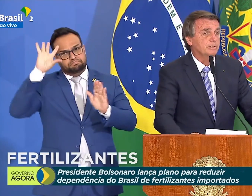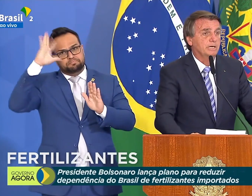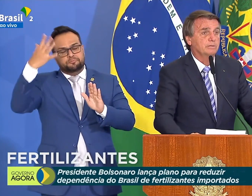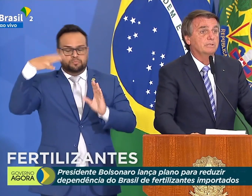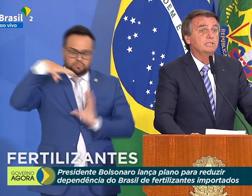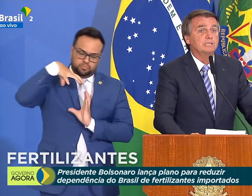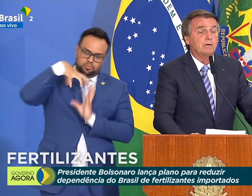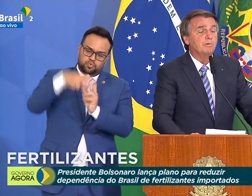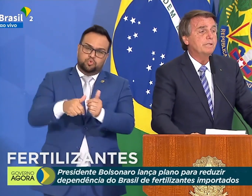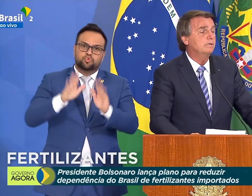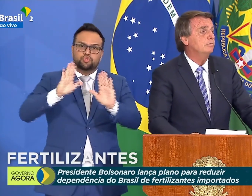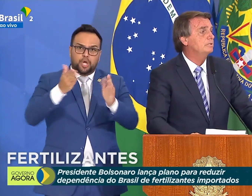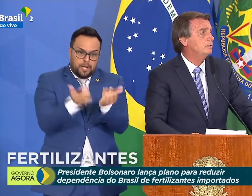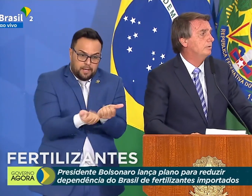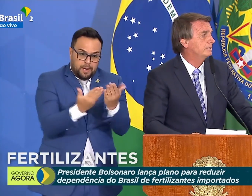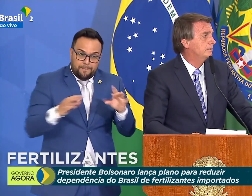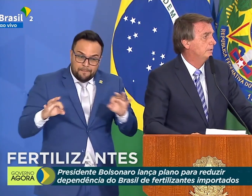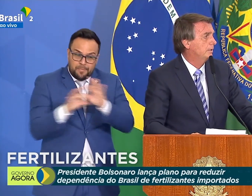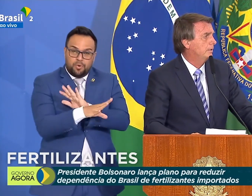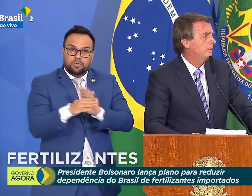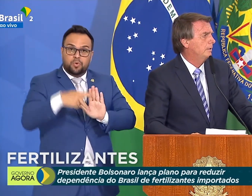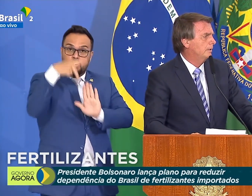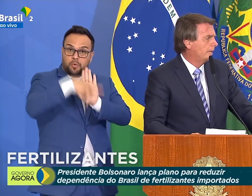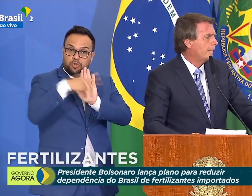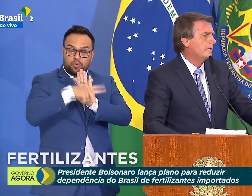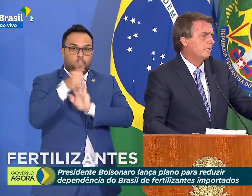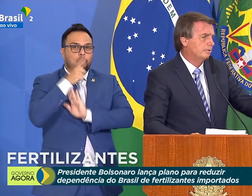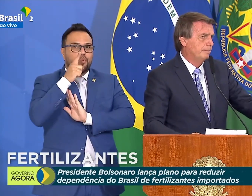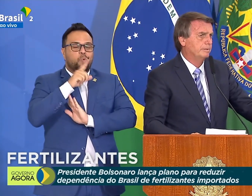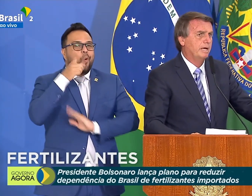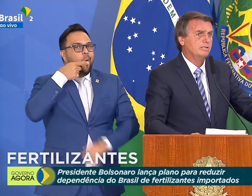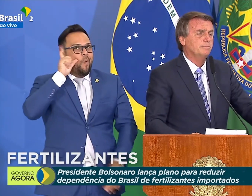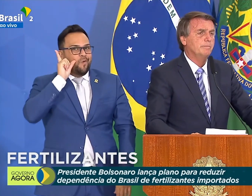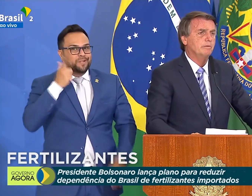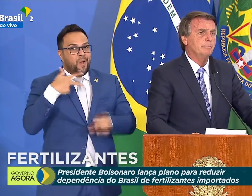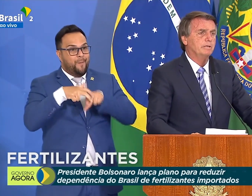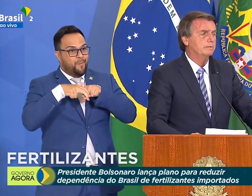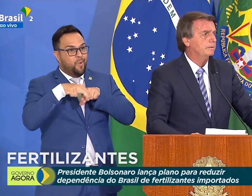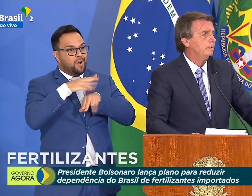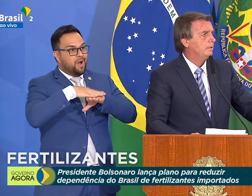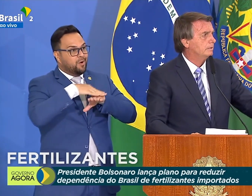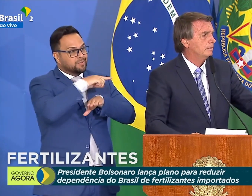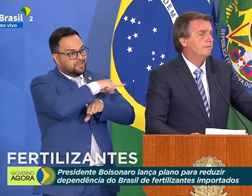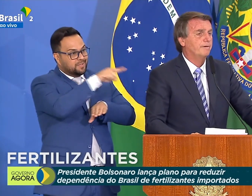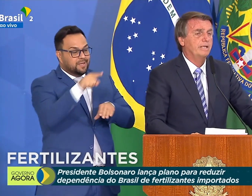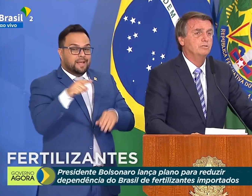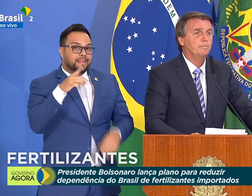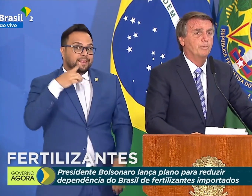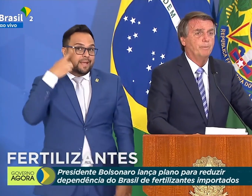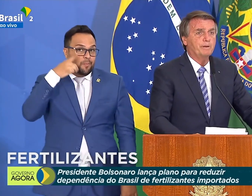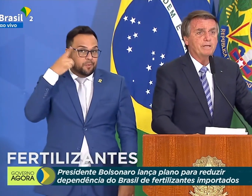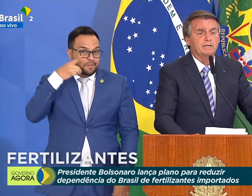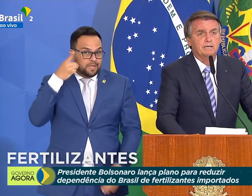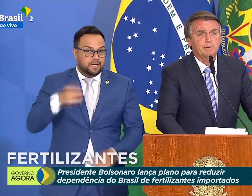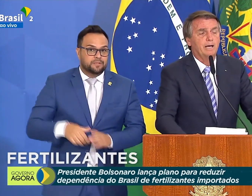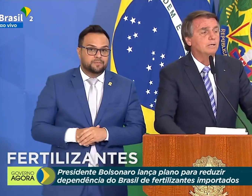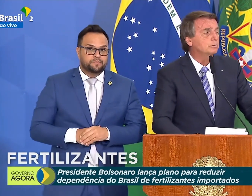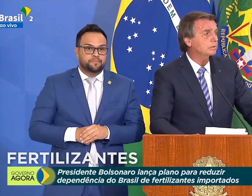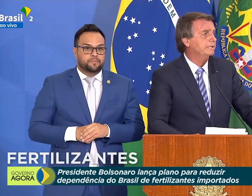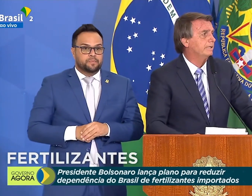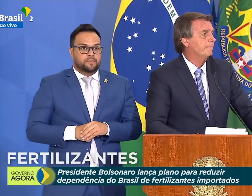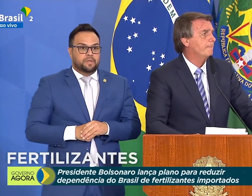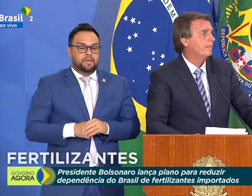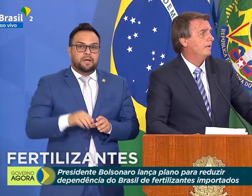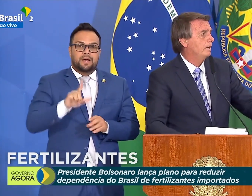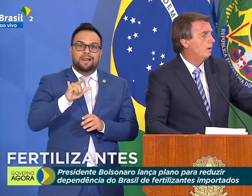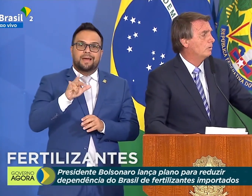esse projeto, que já conseguiu no dia de ontem, graças aos deputados no primeiro momento, tendo à frente o próprio presidente da Câmara,